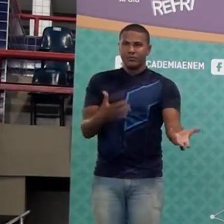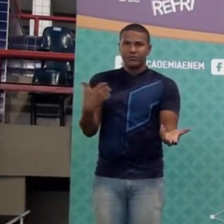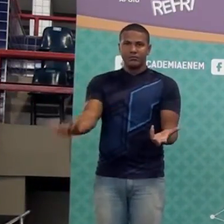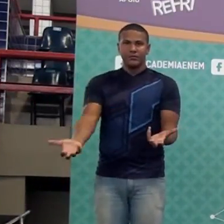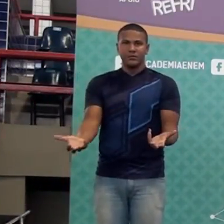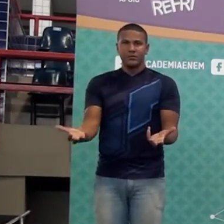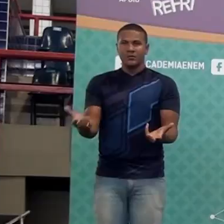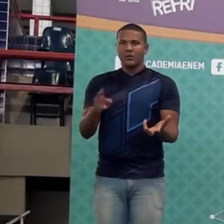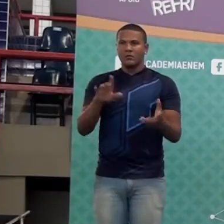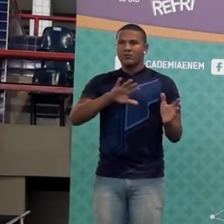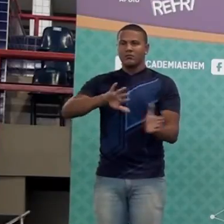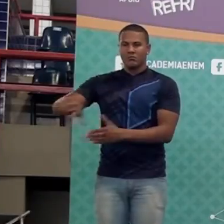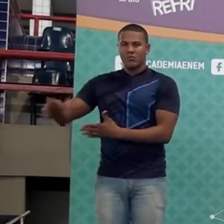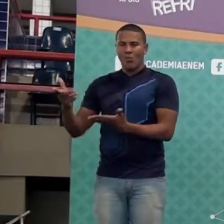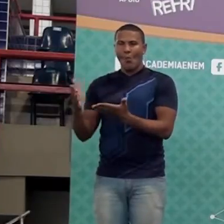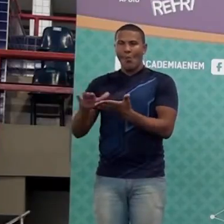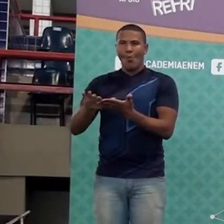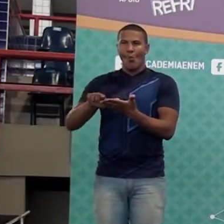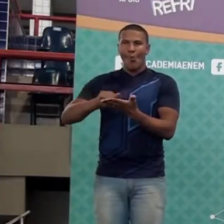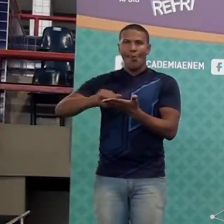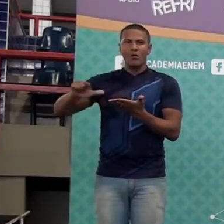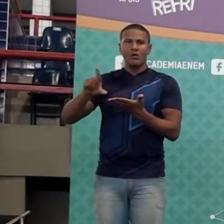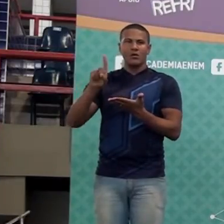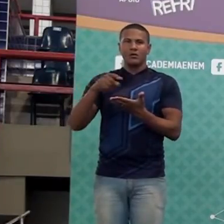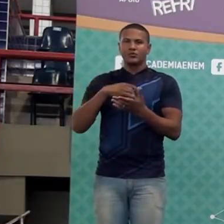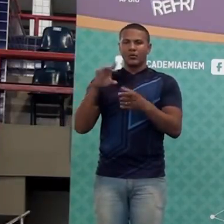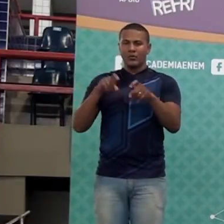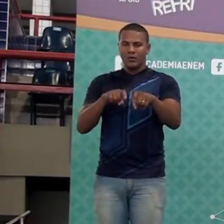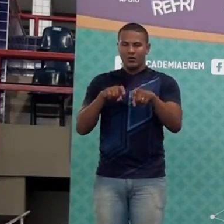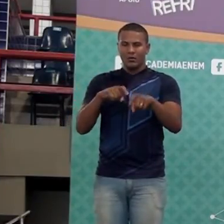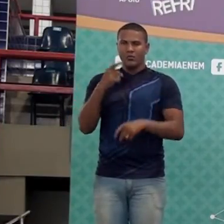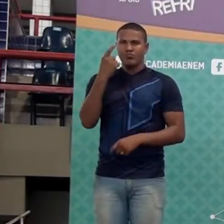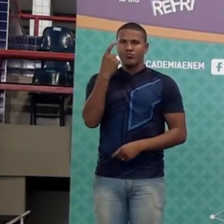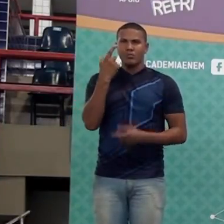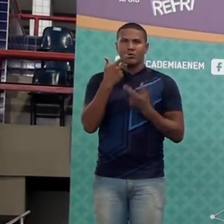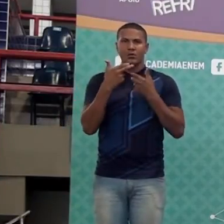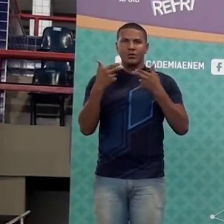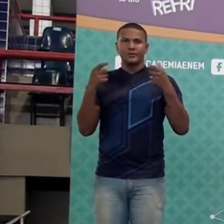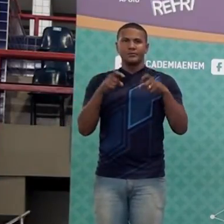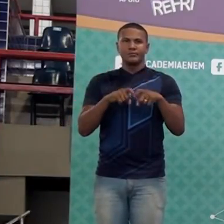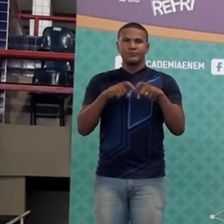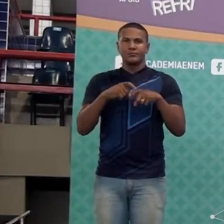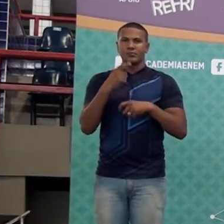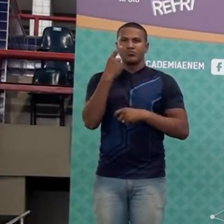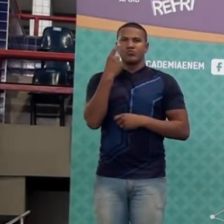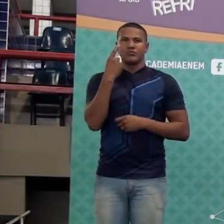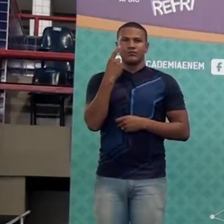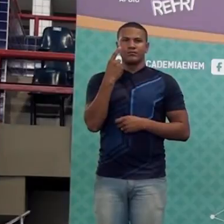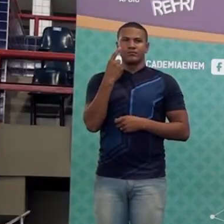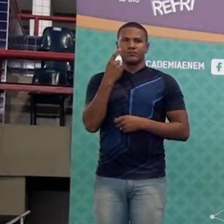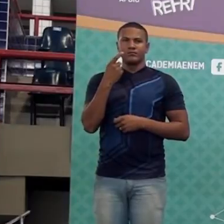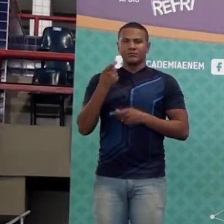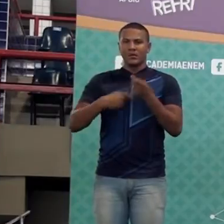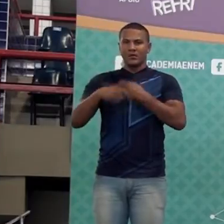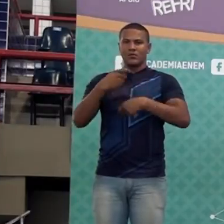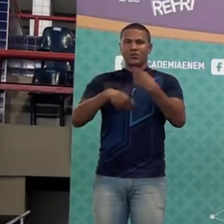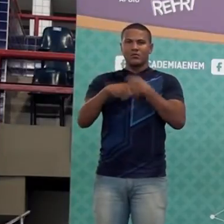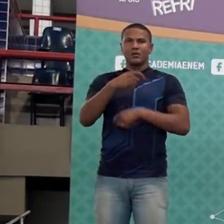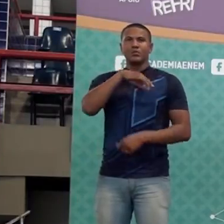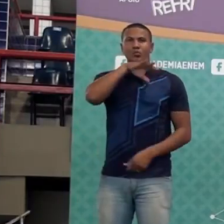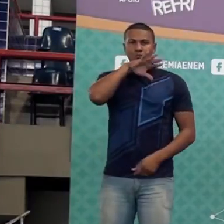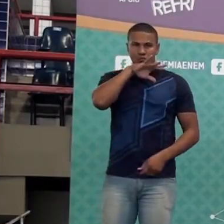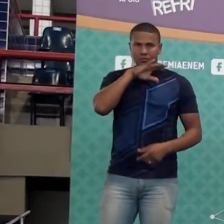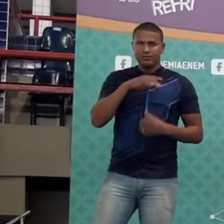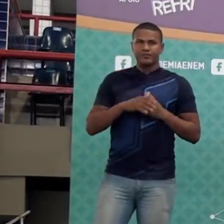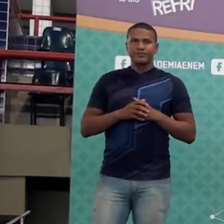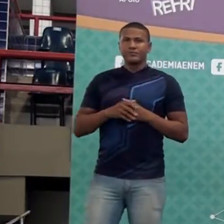péssimo sob o ponto de vista ambiental, por causa da biodiversidade. Isso também é ruim pelo ponto de vista econômico.